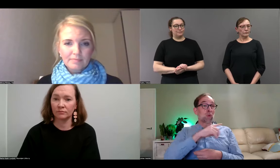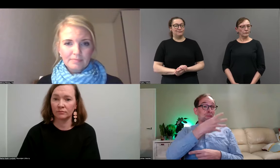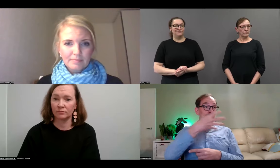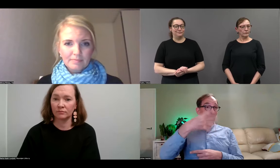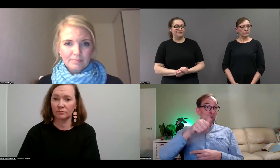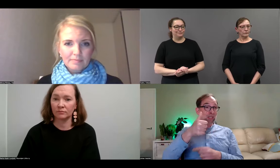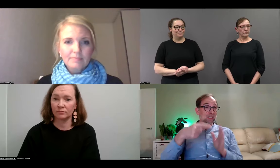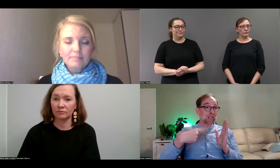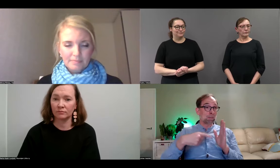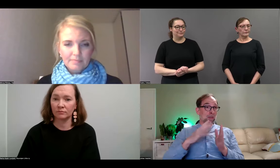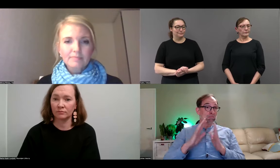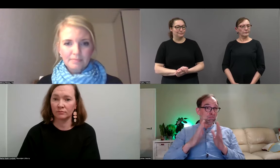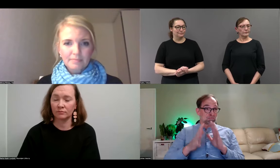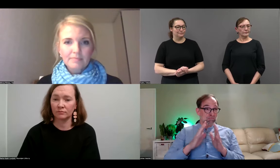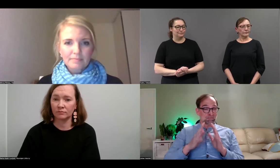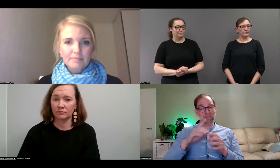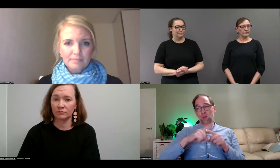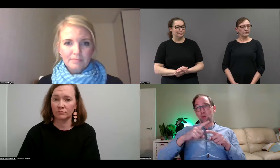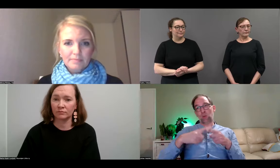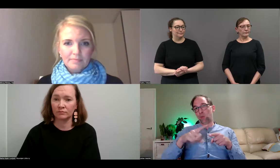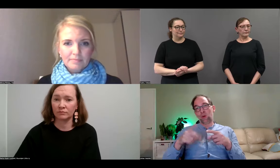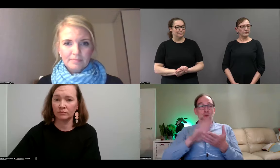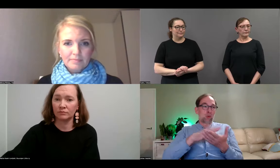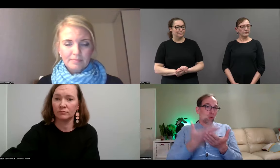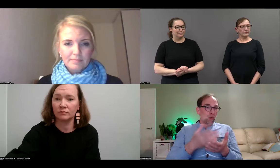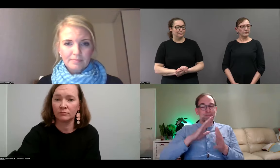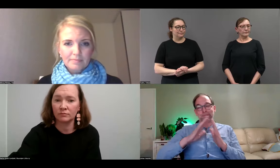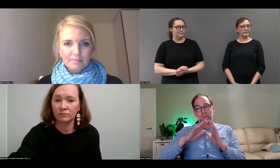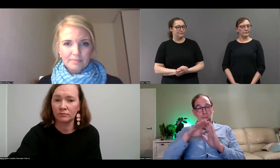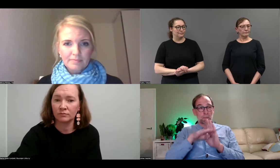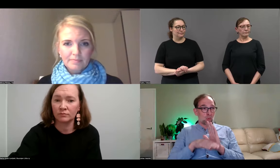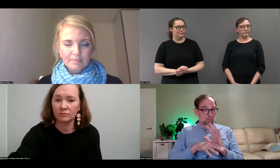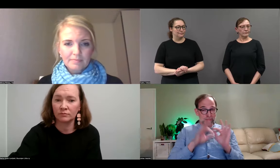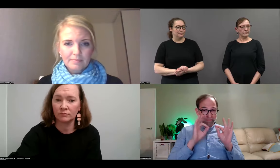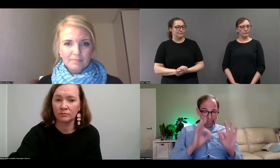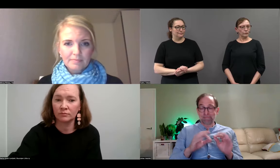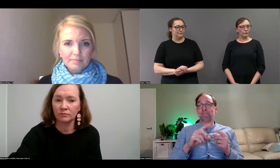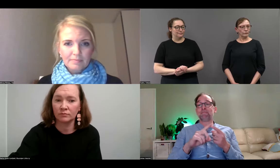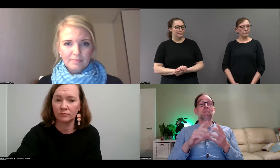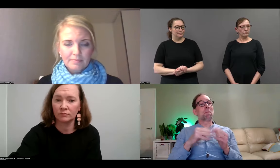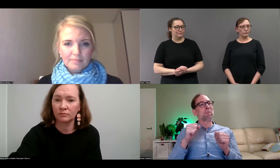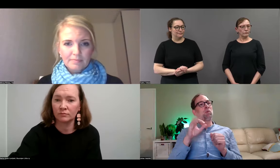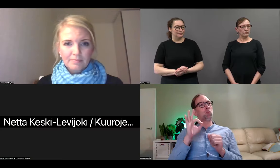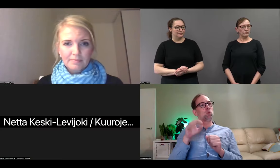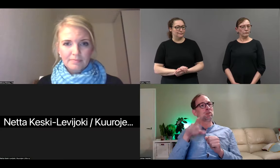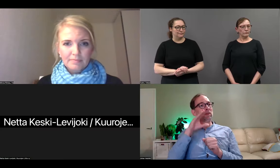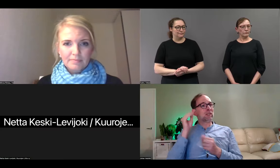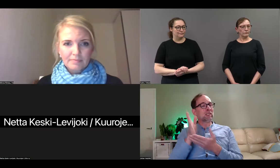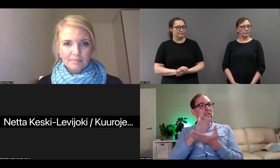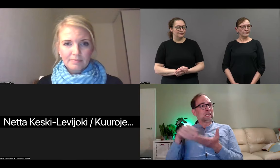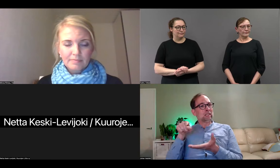som helhet. I fjol var det 49 timmar teckenspråkigt program,